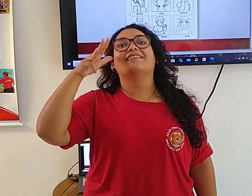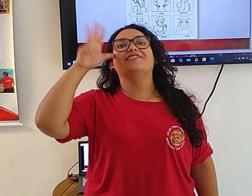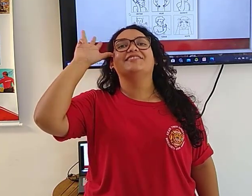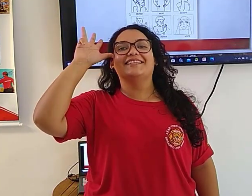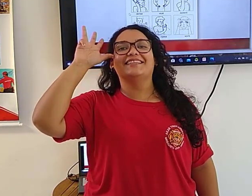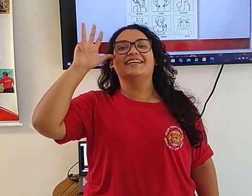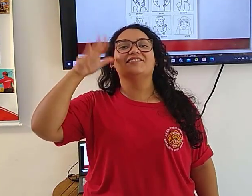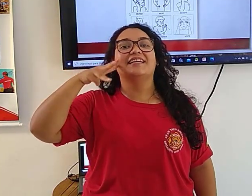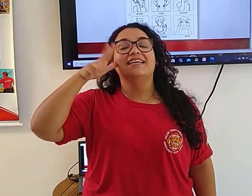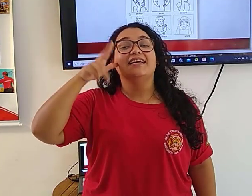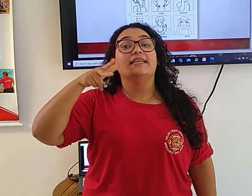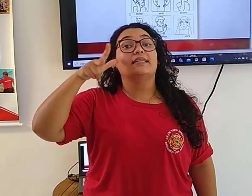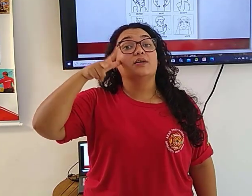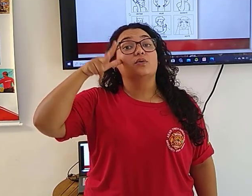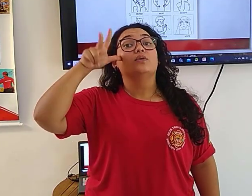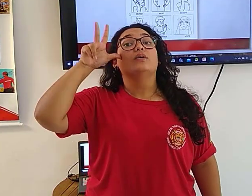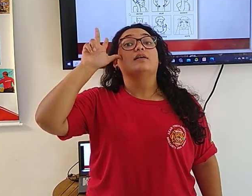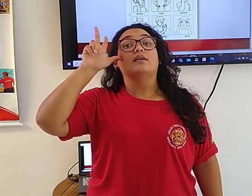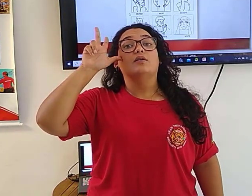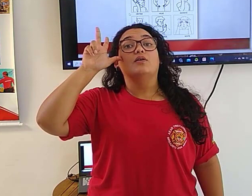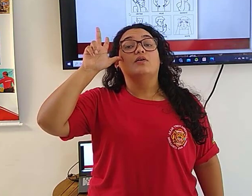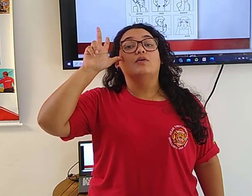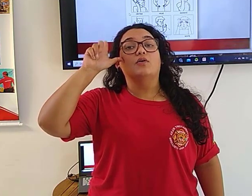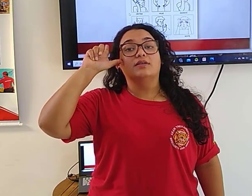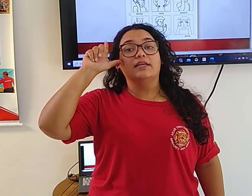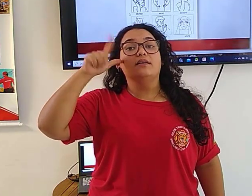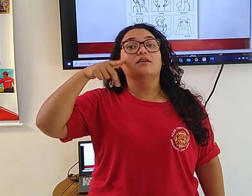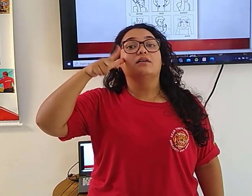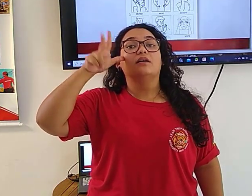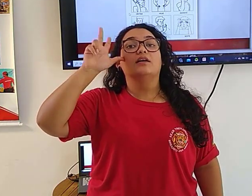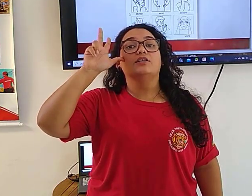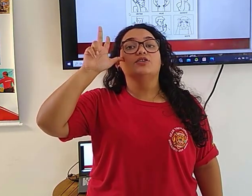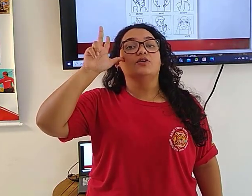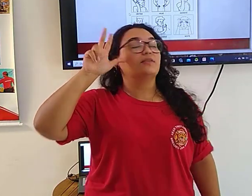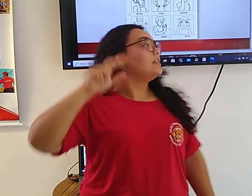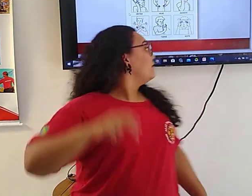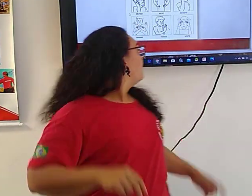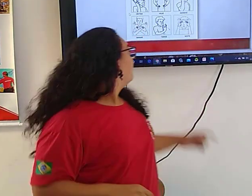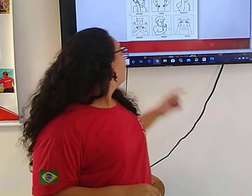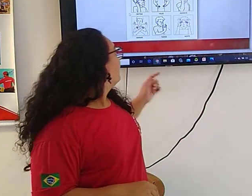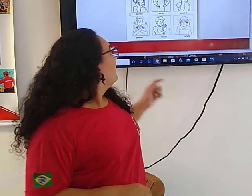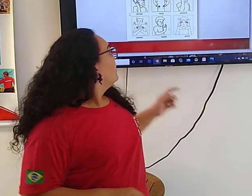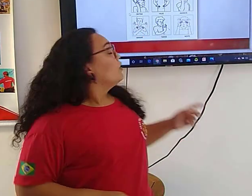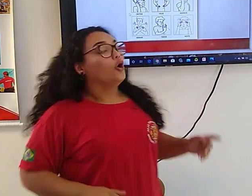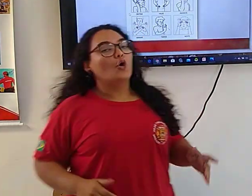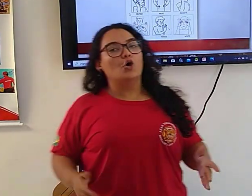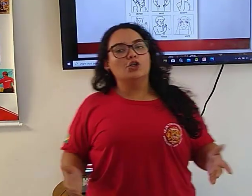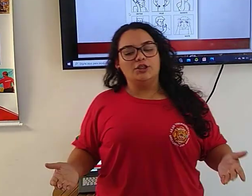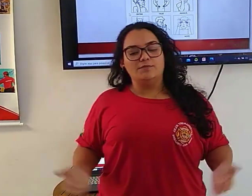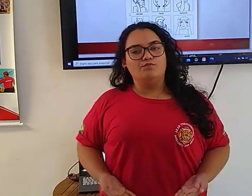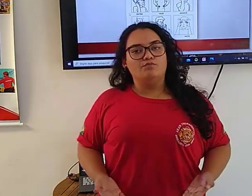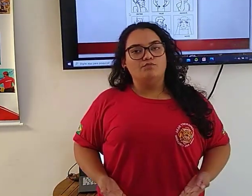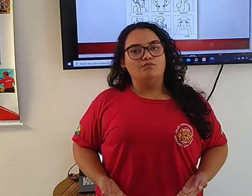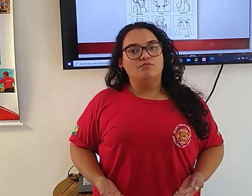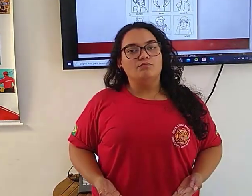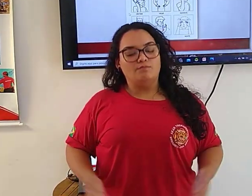dias atrás, né? Então, ontem, anteontem. Hoje,